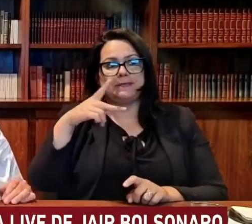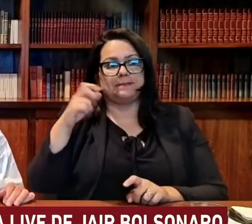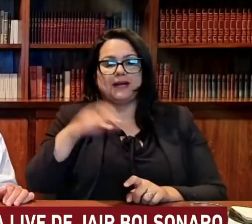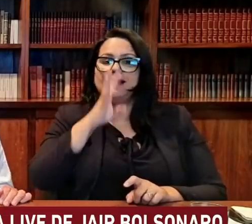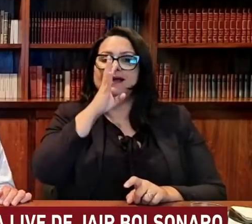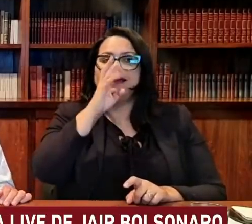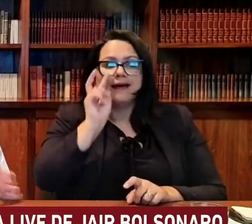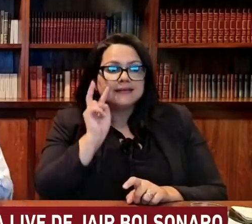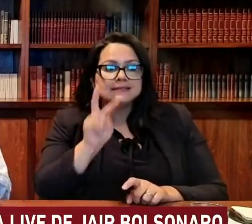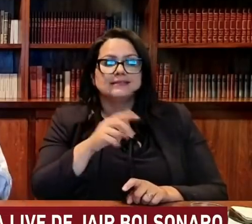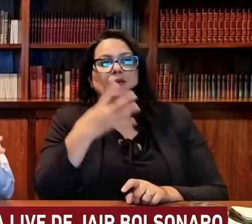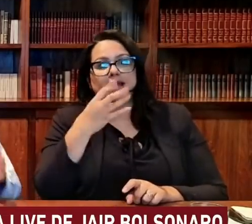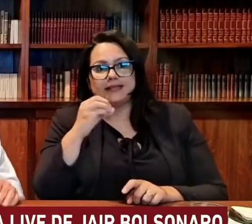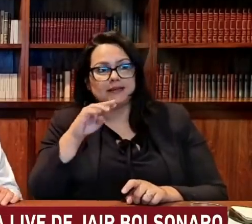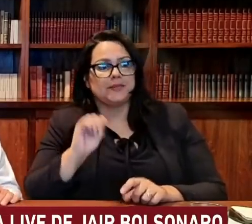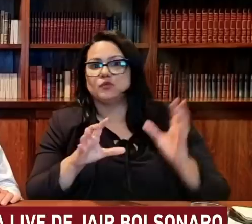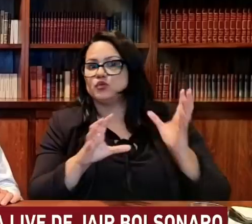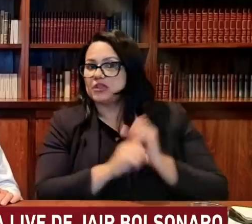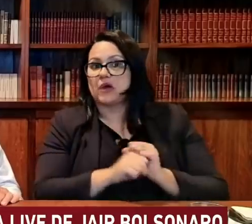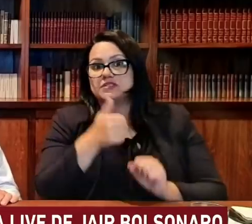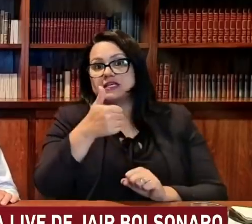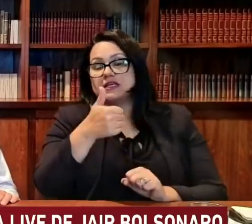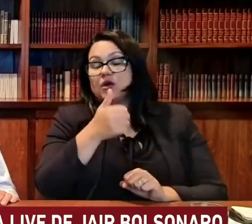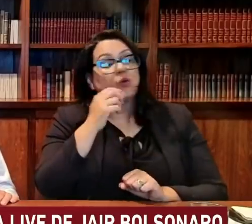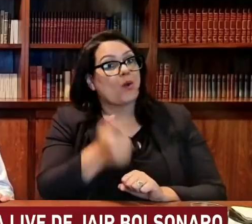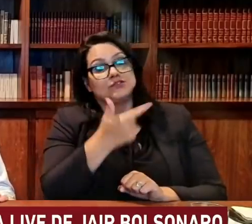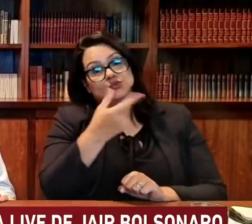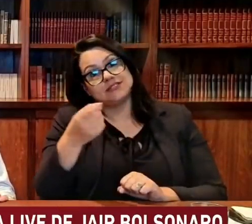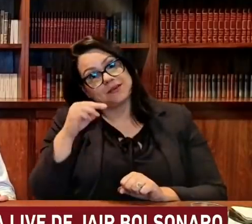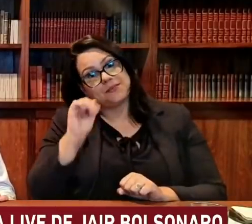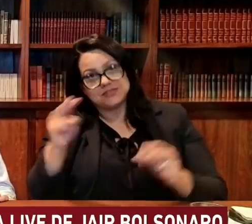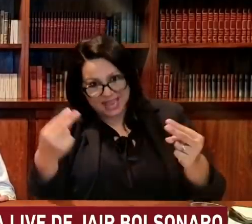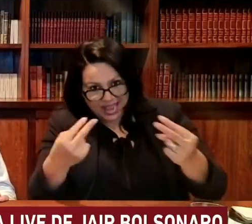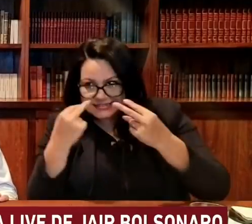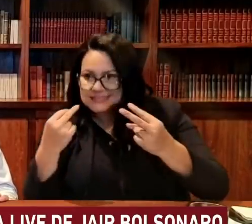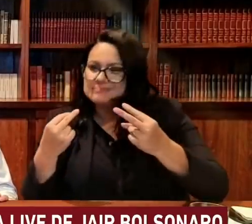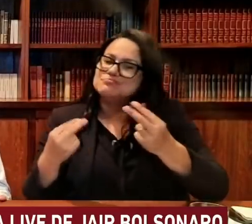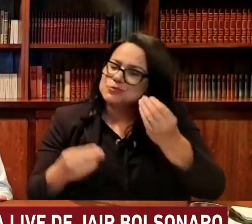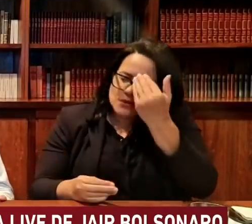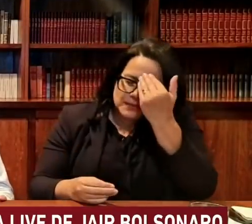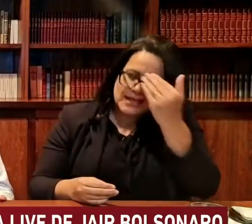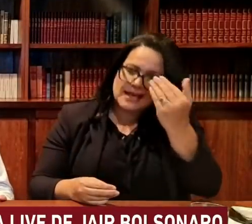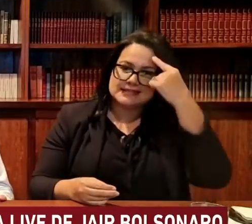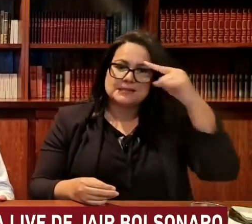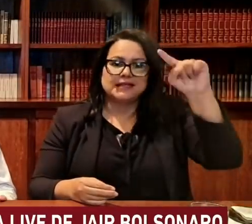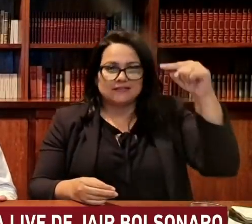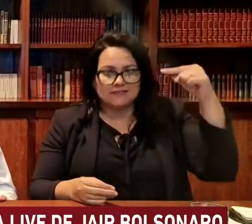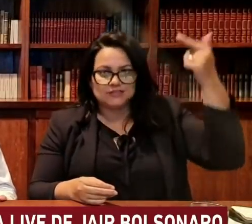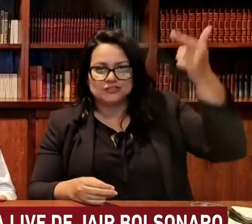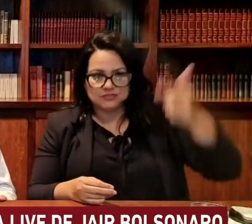aqui, 200 mil pessoas ao vivo que temos conhecimento aqui. A todos vocês, muito obrigado pela audiência. Esperamos voltar semana que vem.